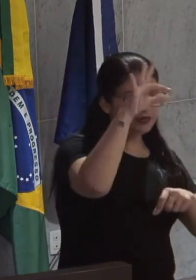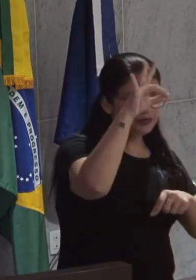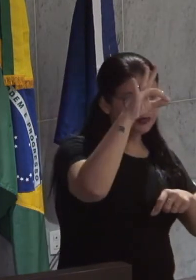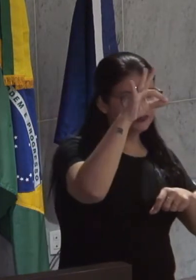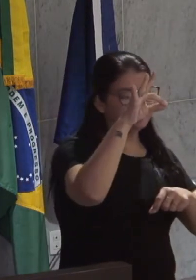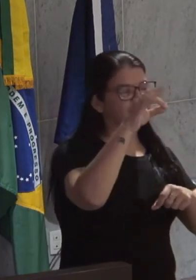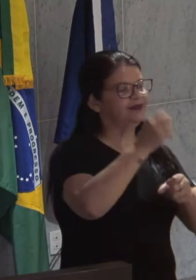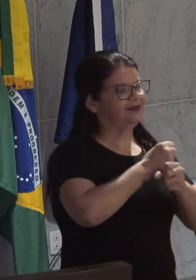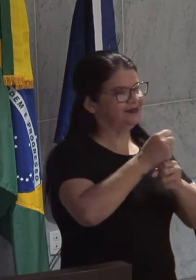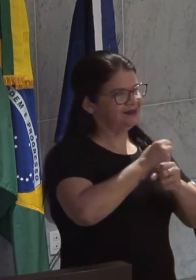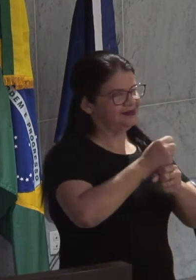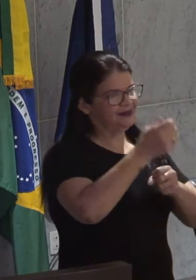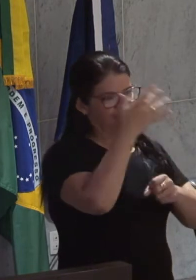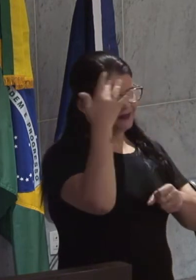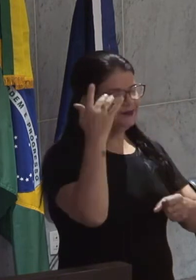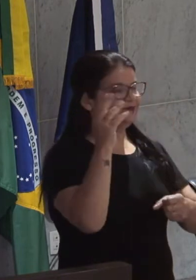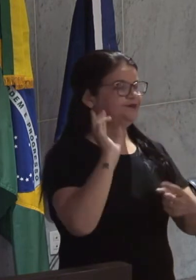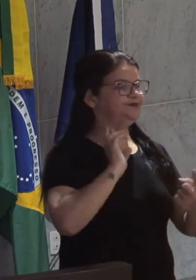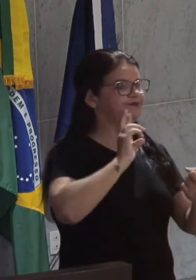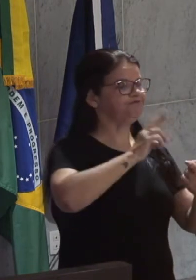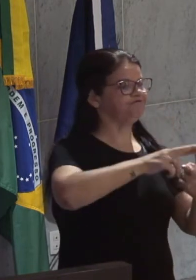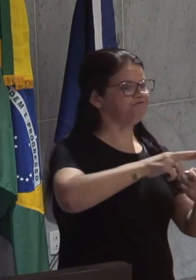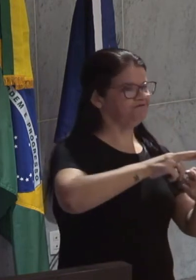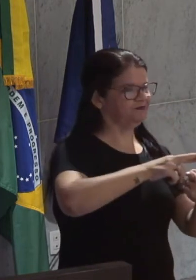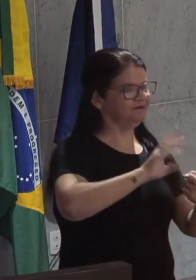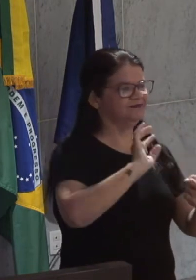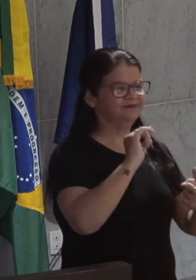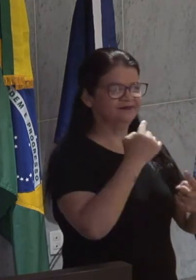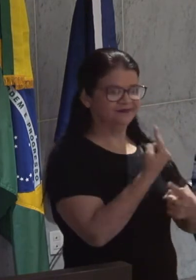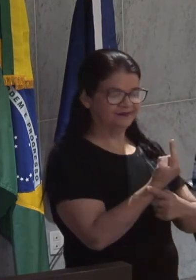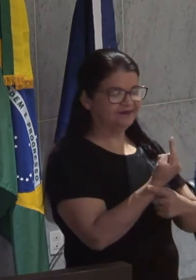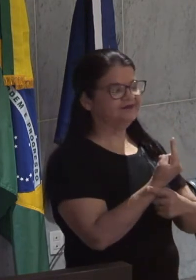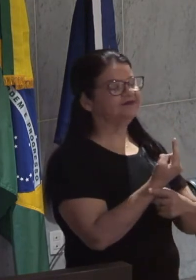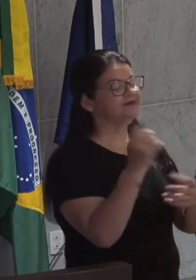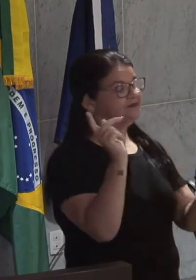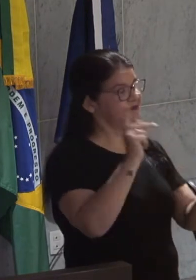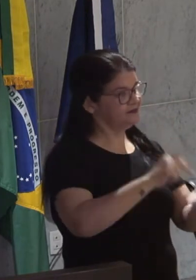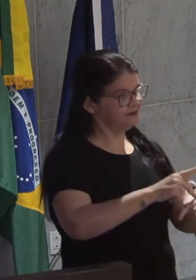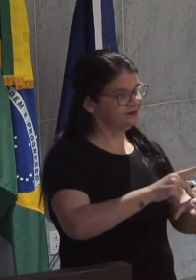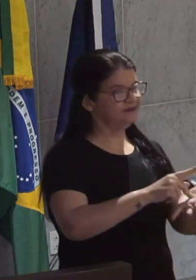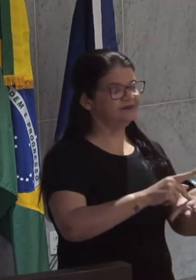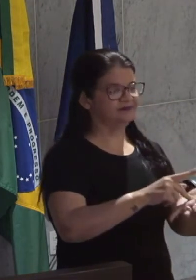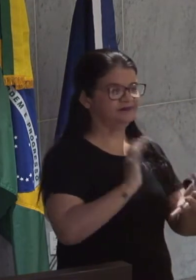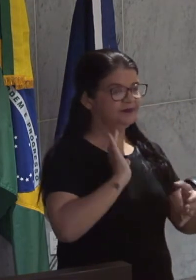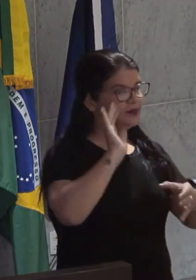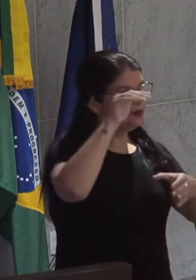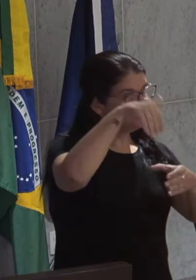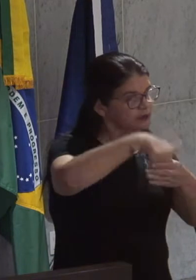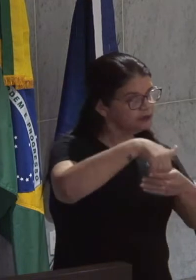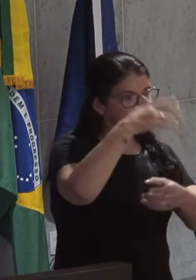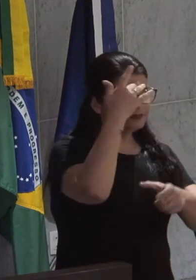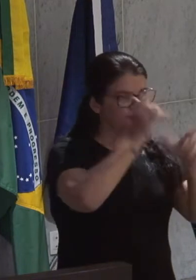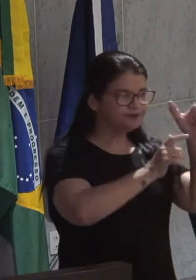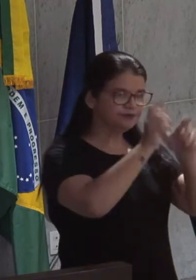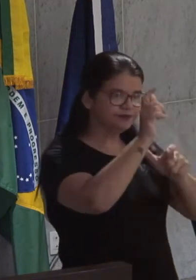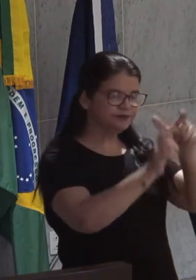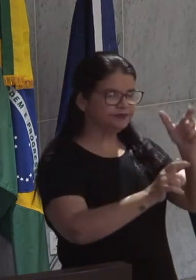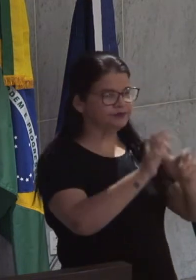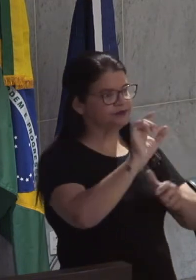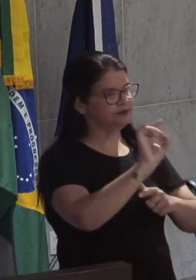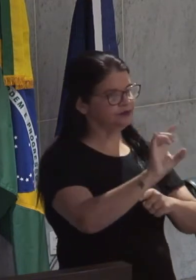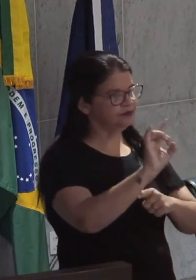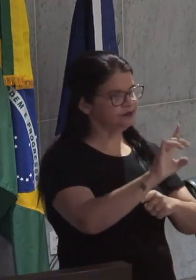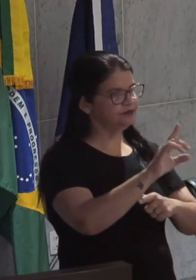esse ano seus representantes, a gente esteja, de fato, votando em gente apenas